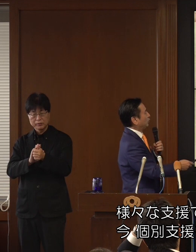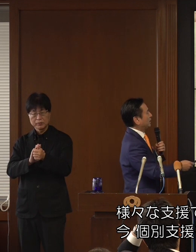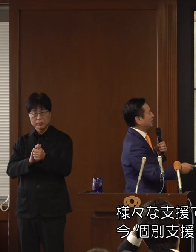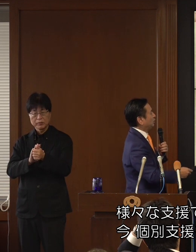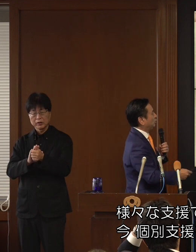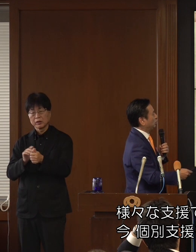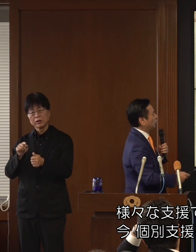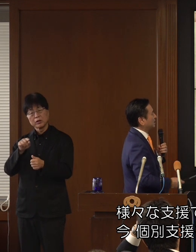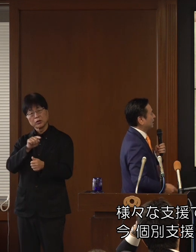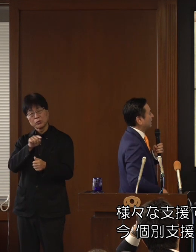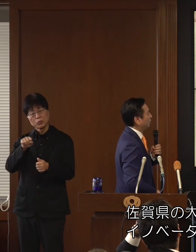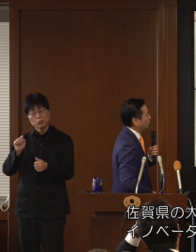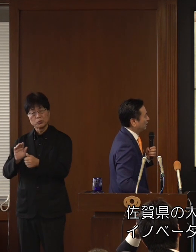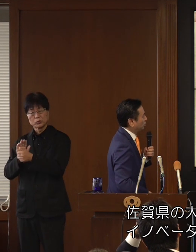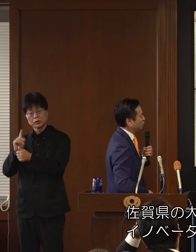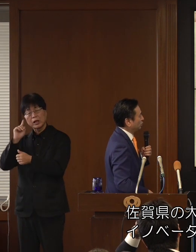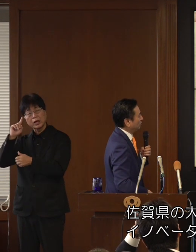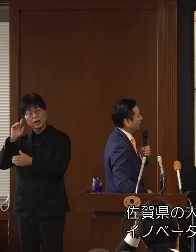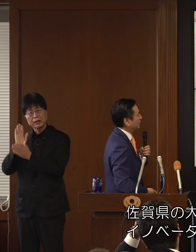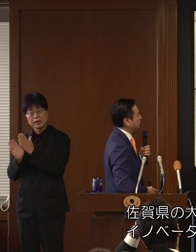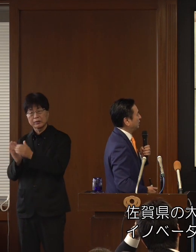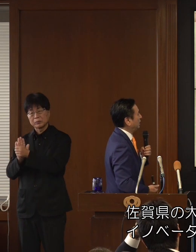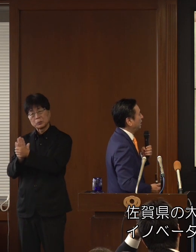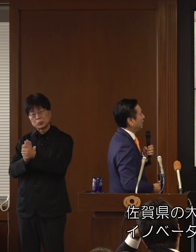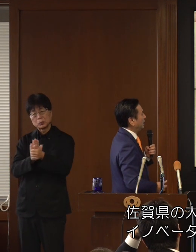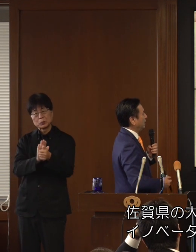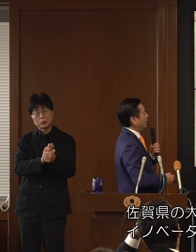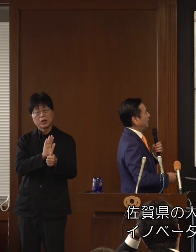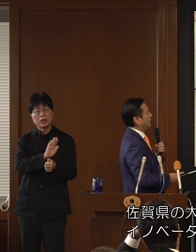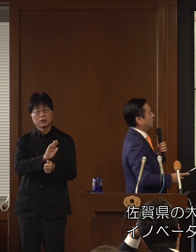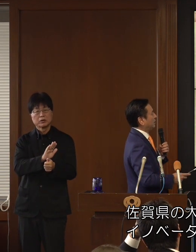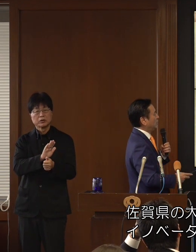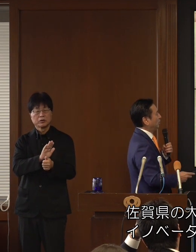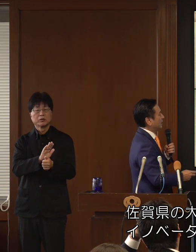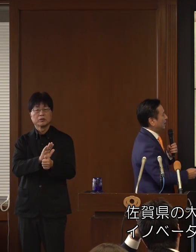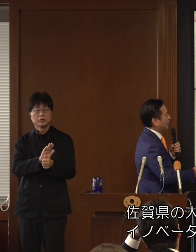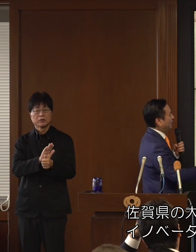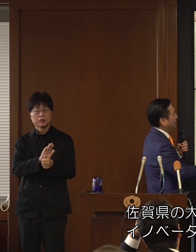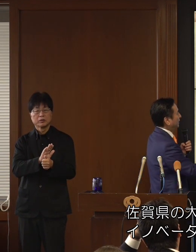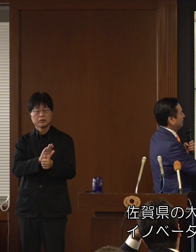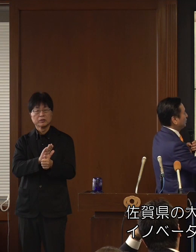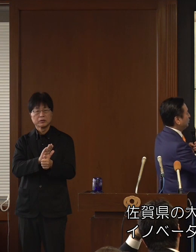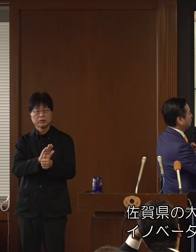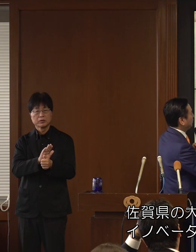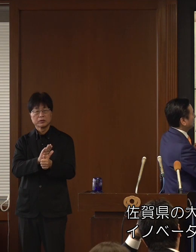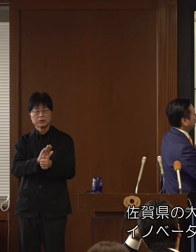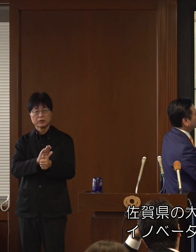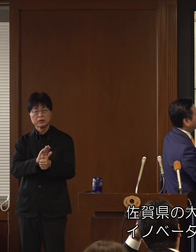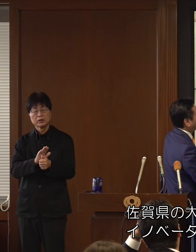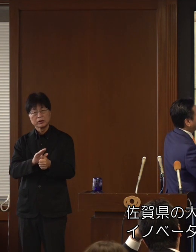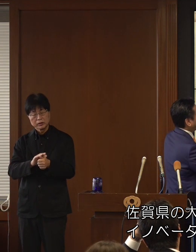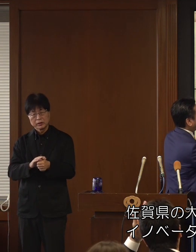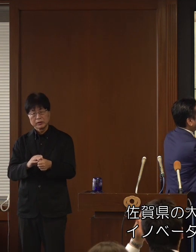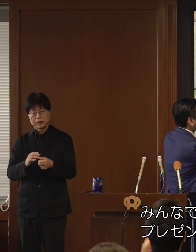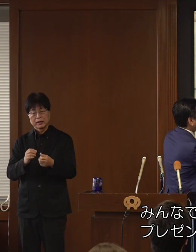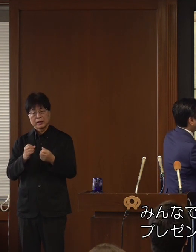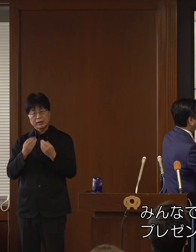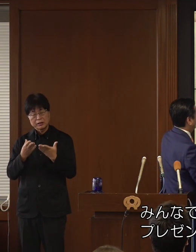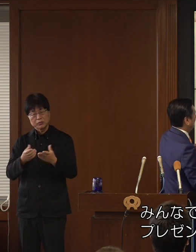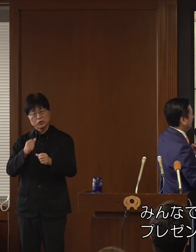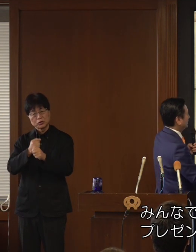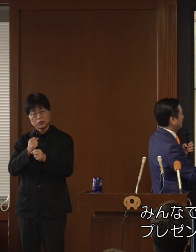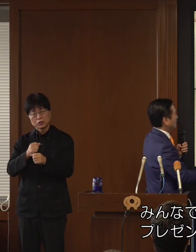支援を行っているということが佐賀県の大きな特徴でもありますし、イノベーターが一堂に集結して、みんな